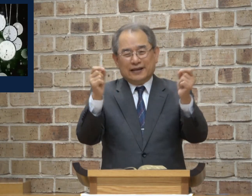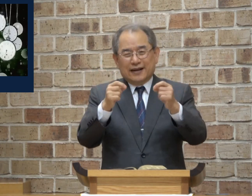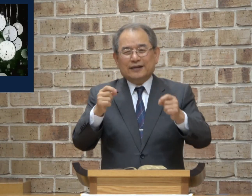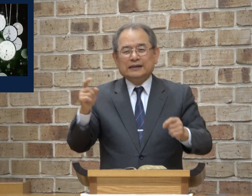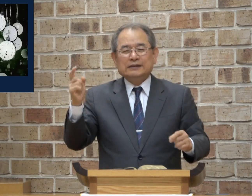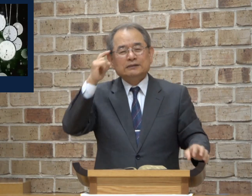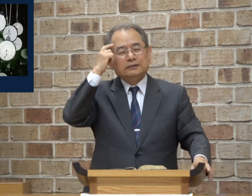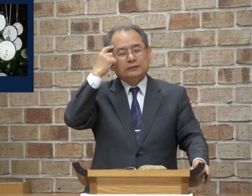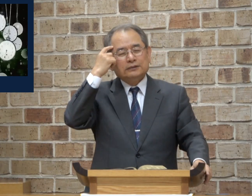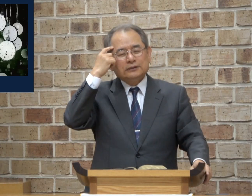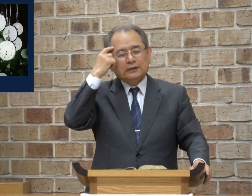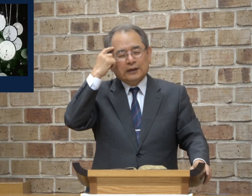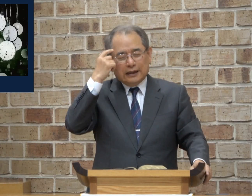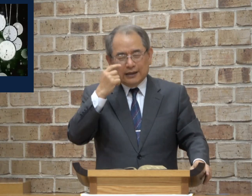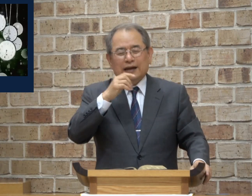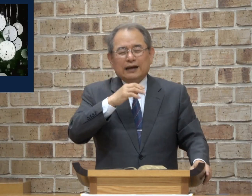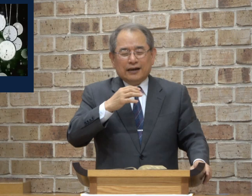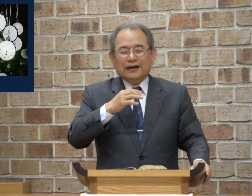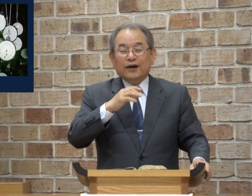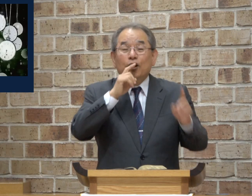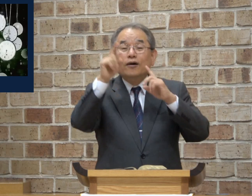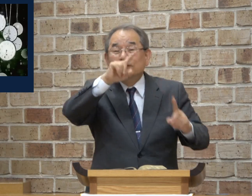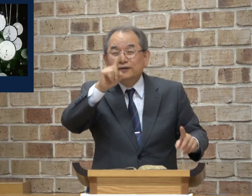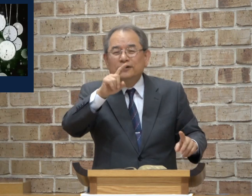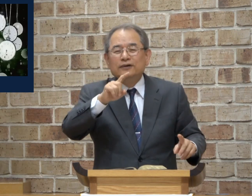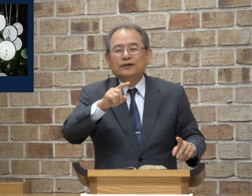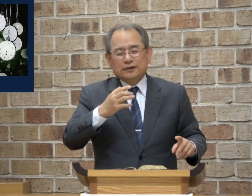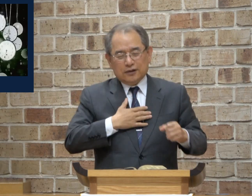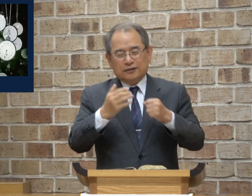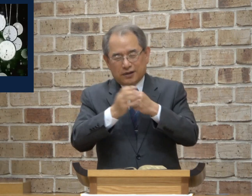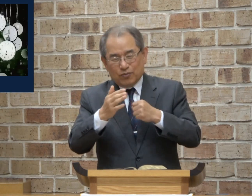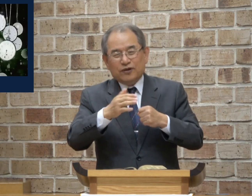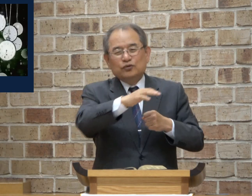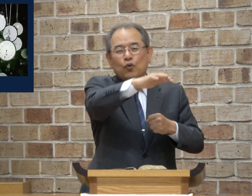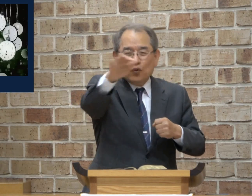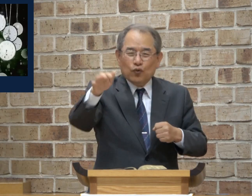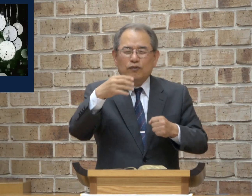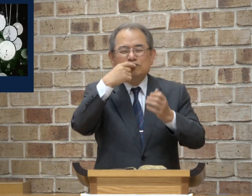5분은 짧은 시간이었습니다. 하고 싶은 말을 해보라고 했습니다. 나 때문에